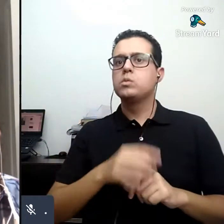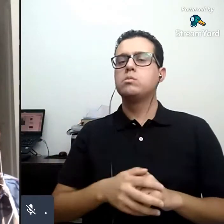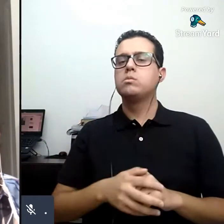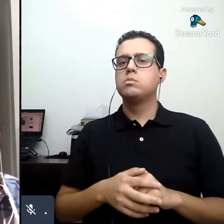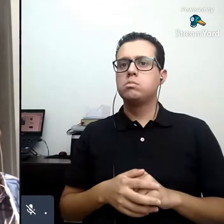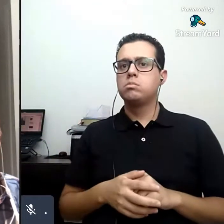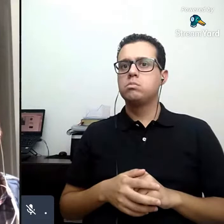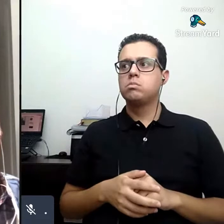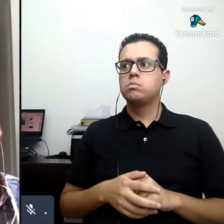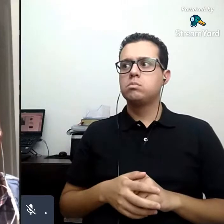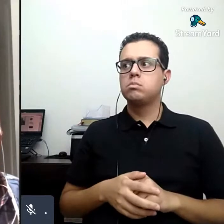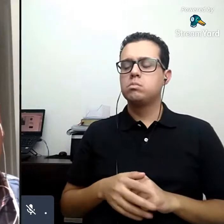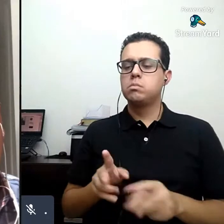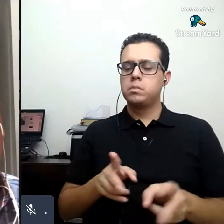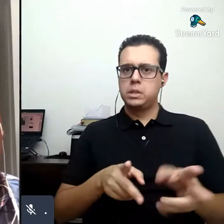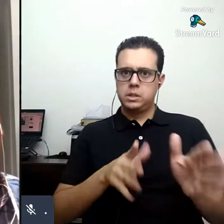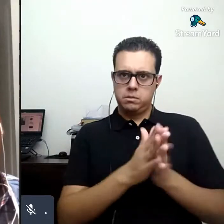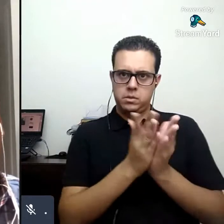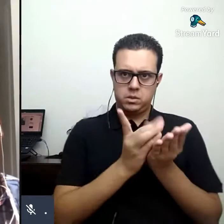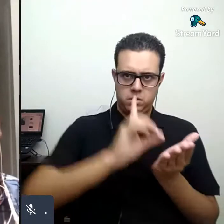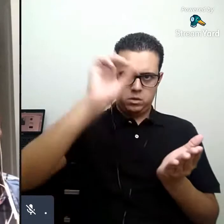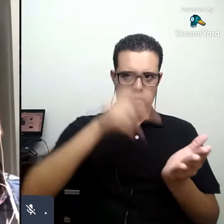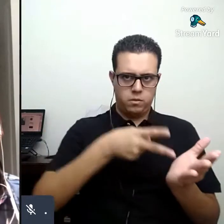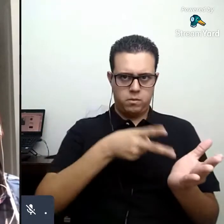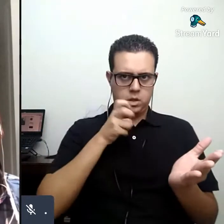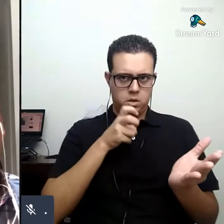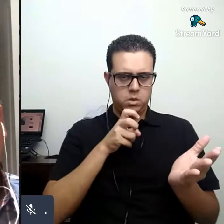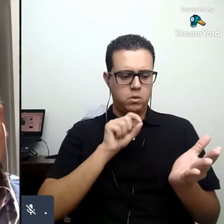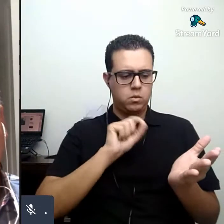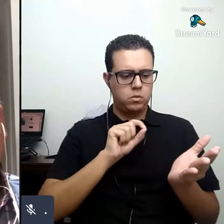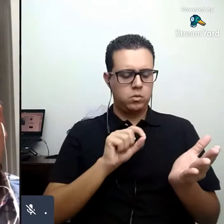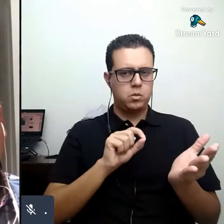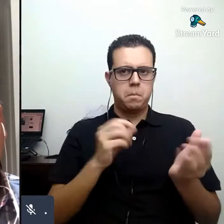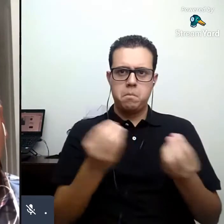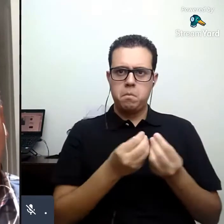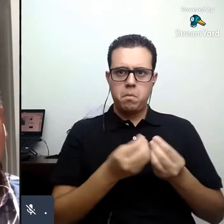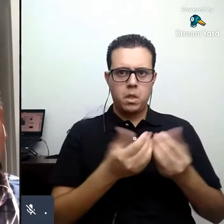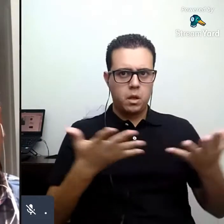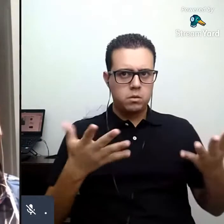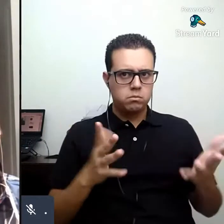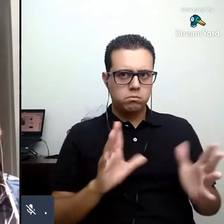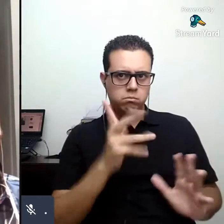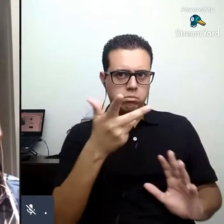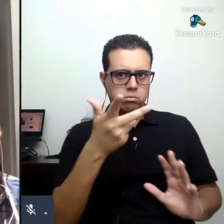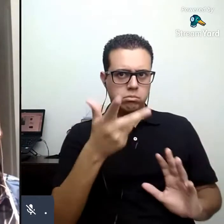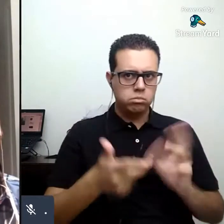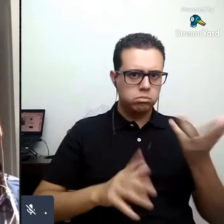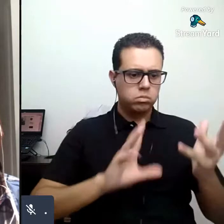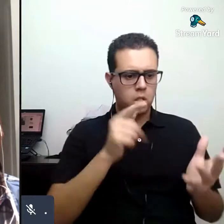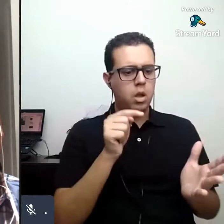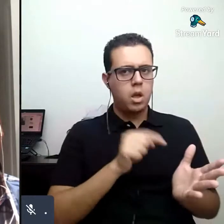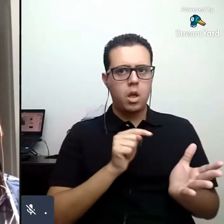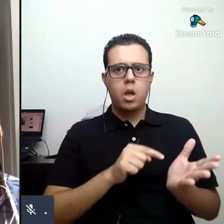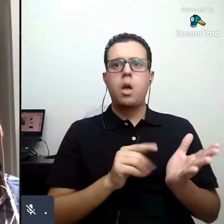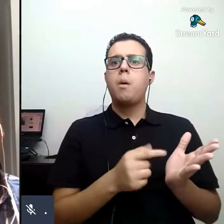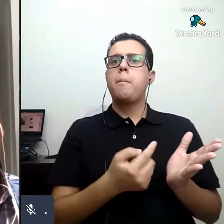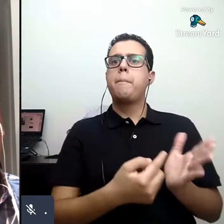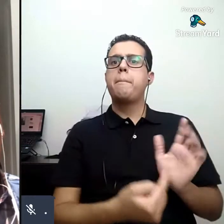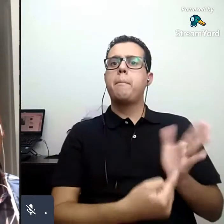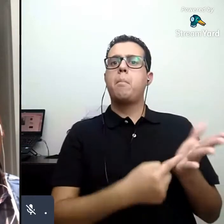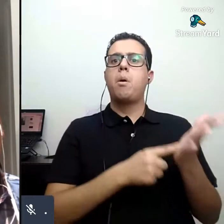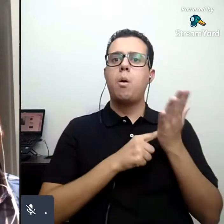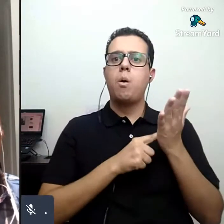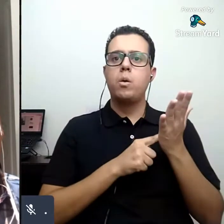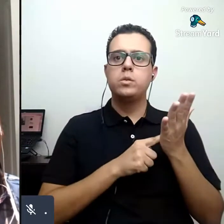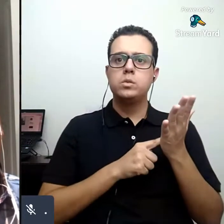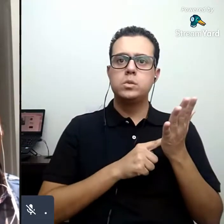e aconteceram, que estão descritos na Bíblia, e eles apontam para a divindade e messianidade de Cristo Jesus. Que